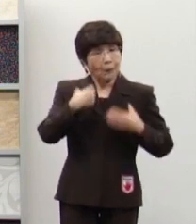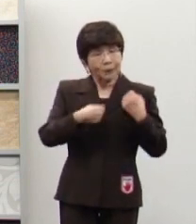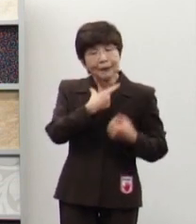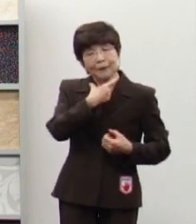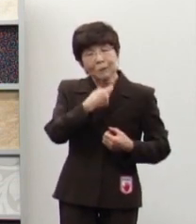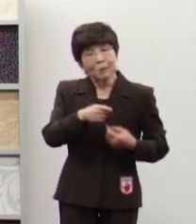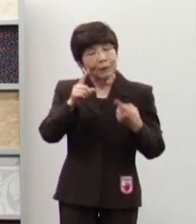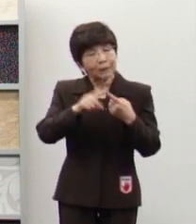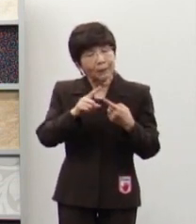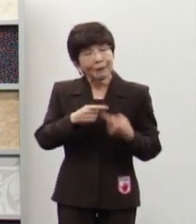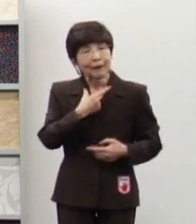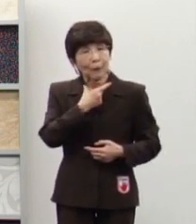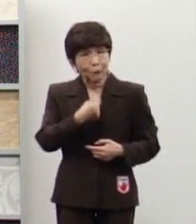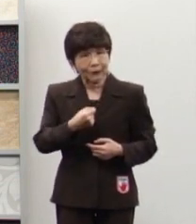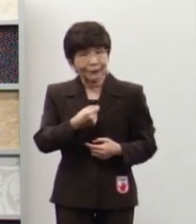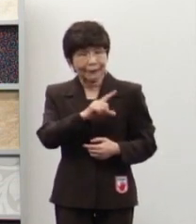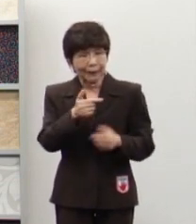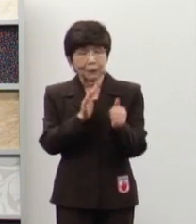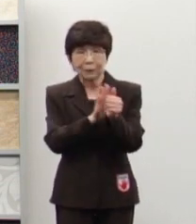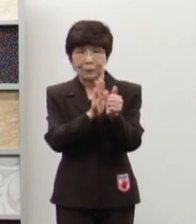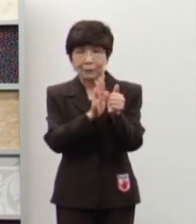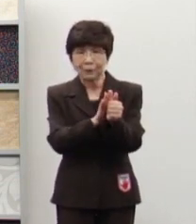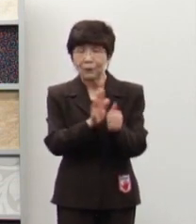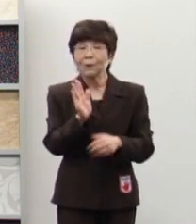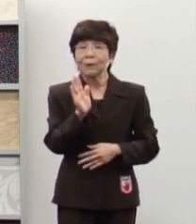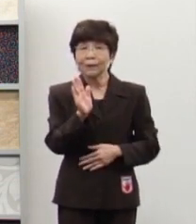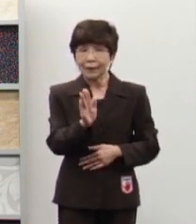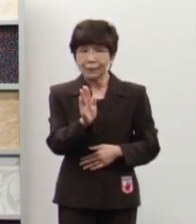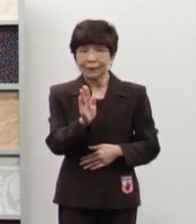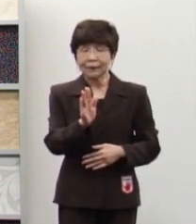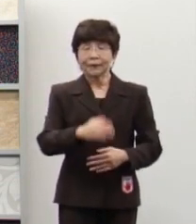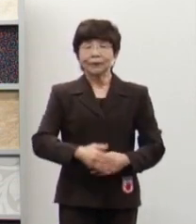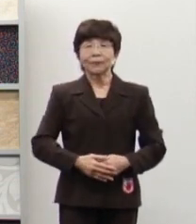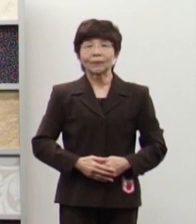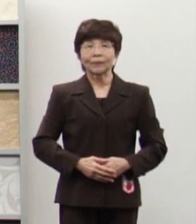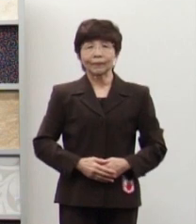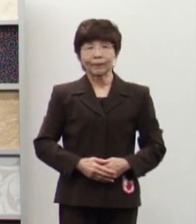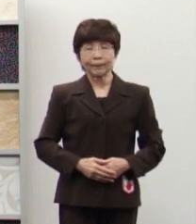みを積極的に推進してまいります。本件に関しては以上です。